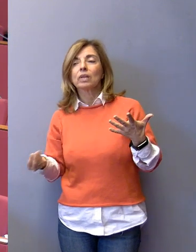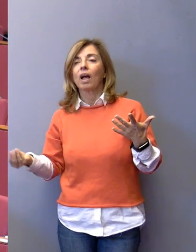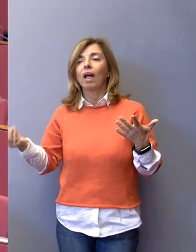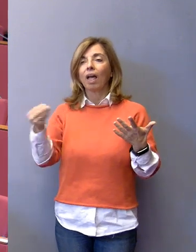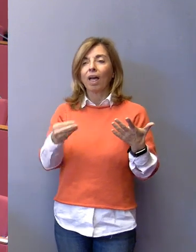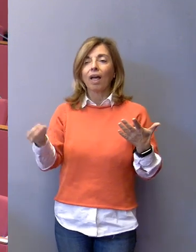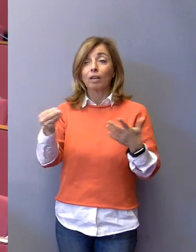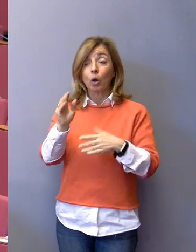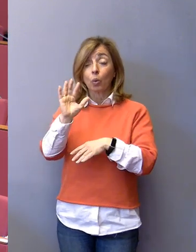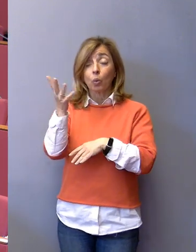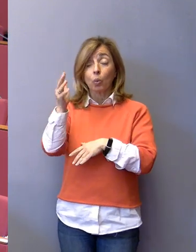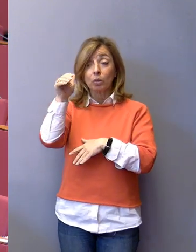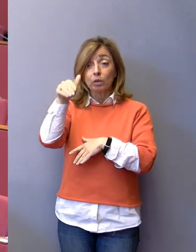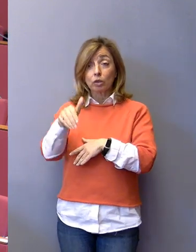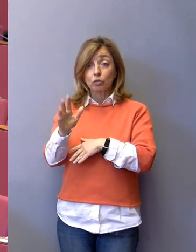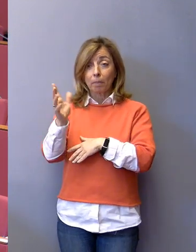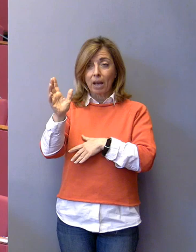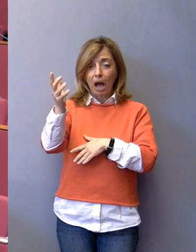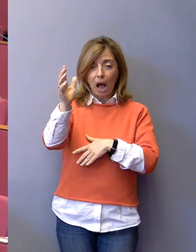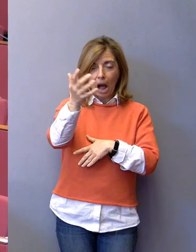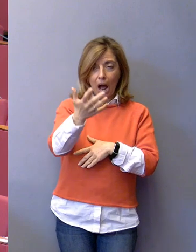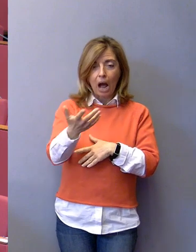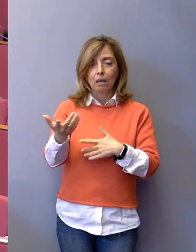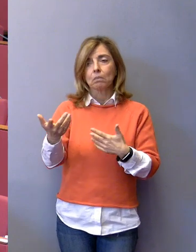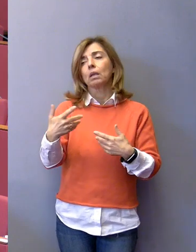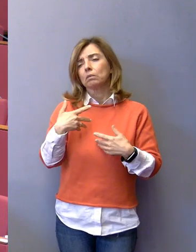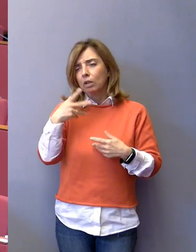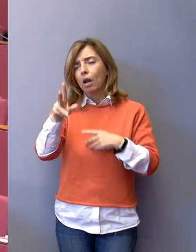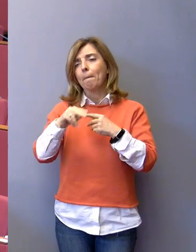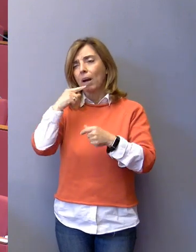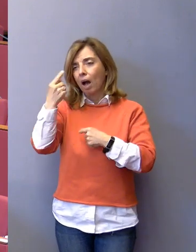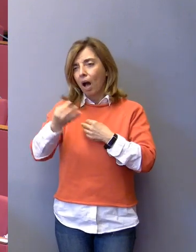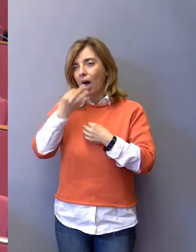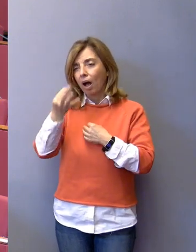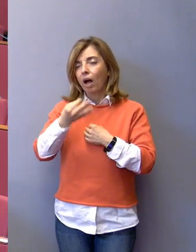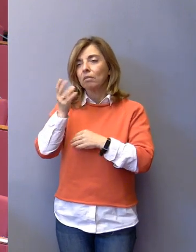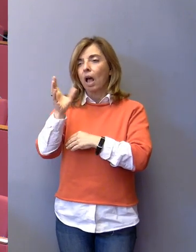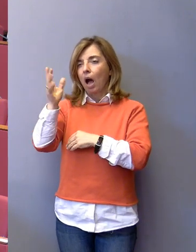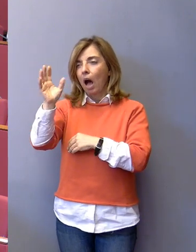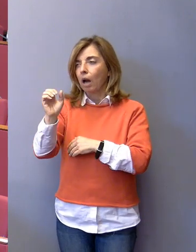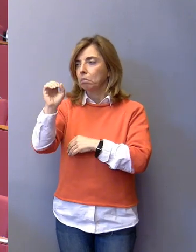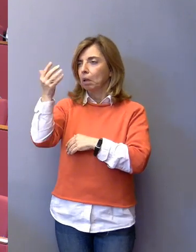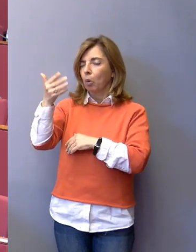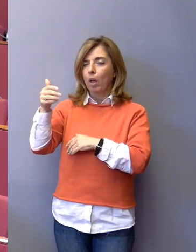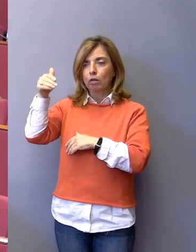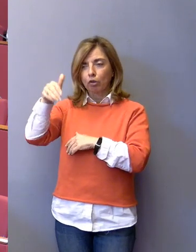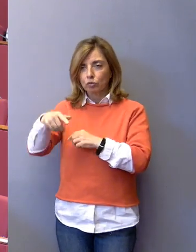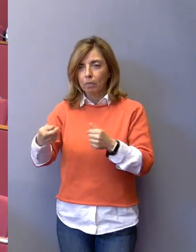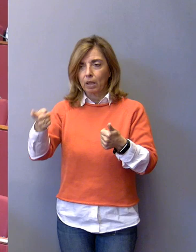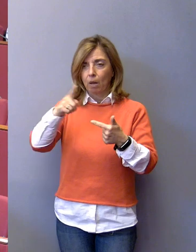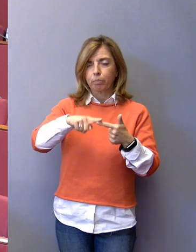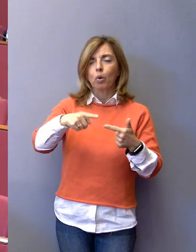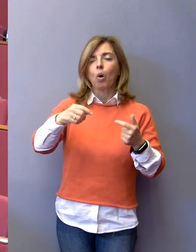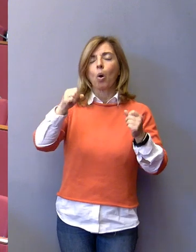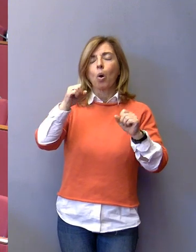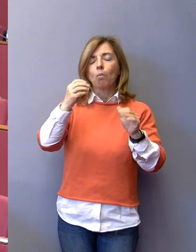diciamo su queste decine di migliaia di alberi posti di lavoro Vediamo dire mirabolanti conteggi per non parlare dell'incremento